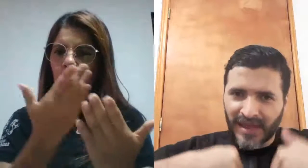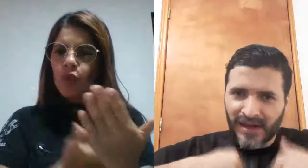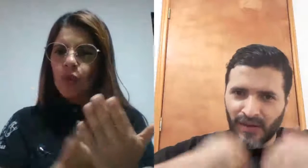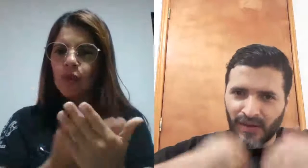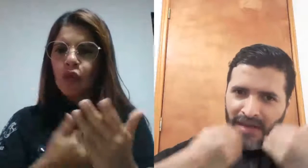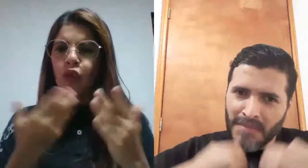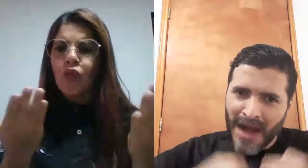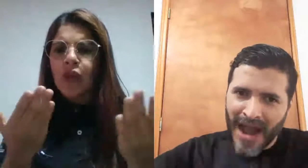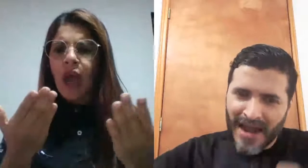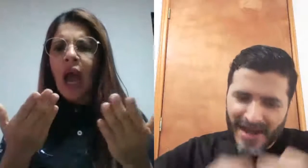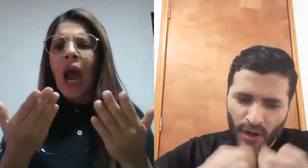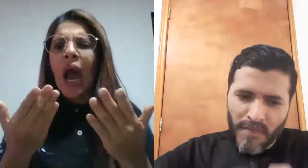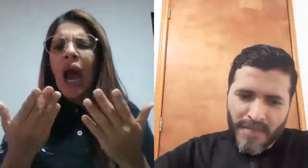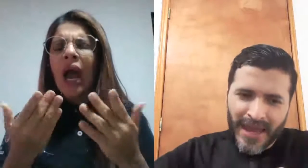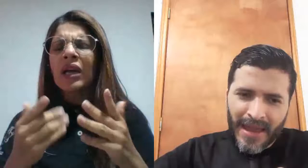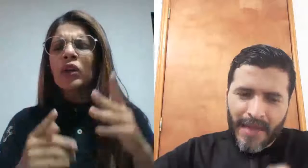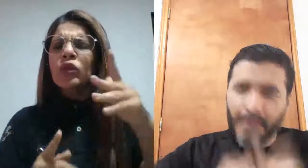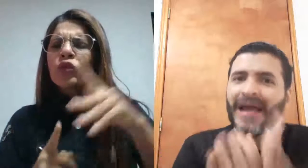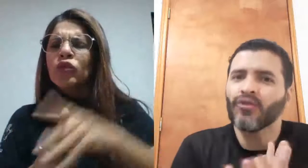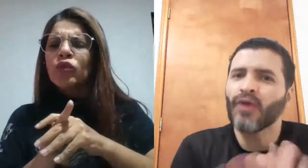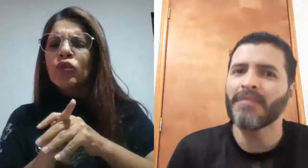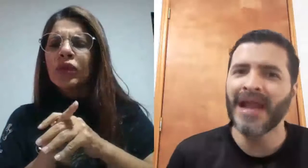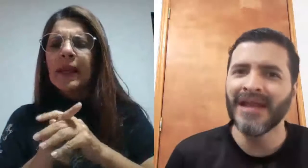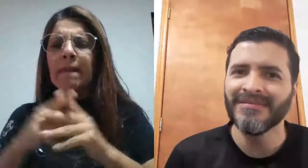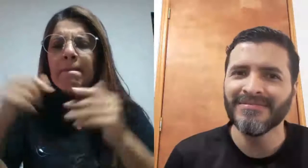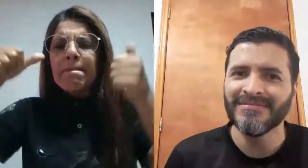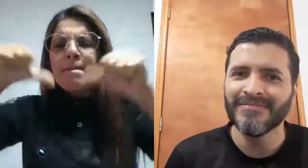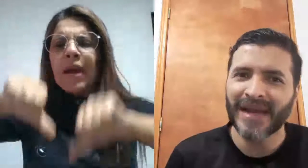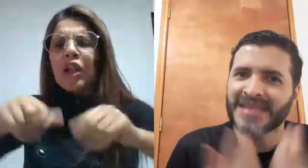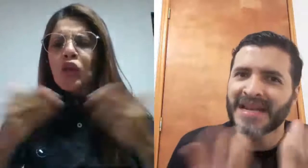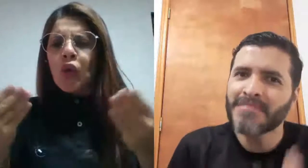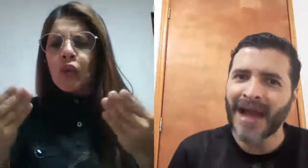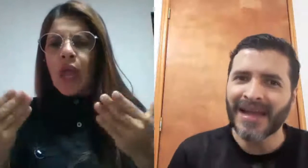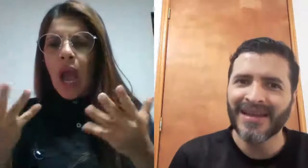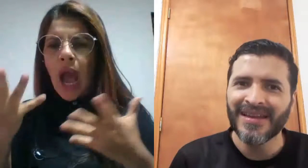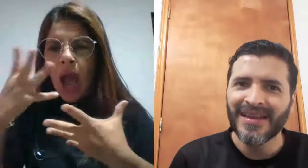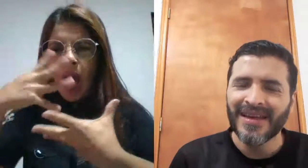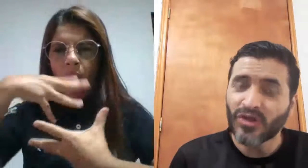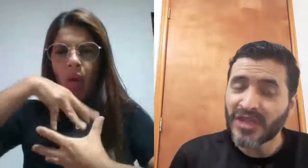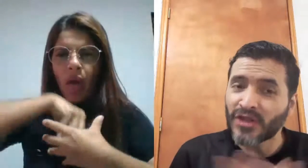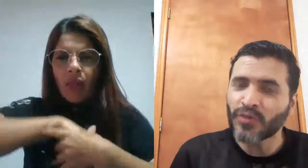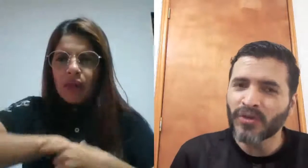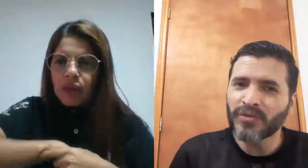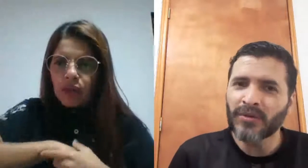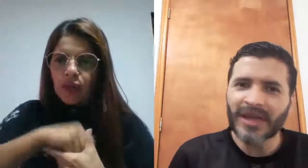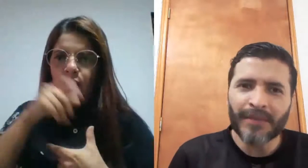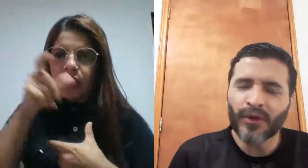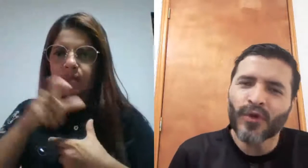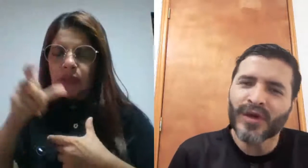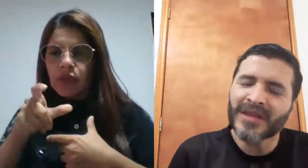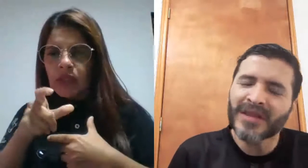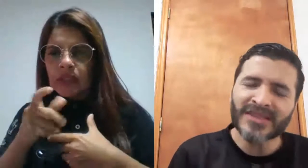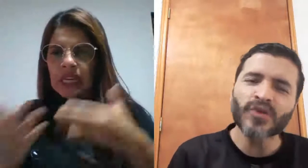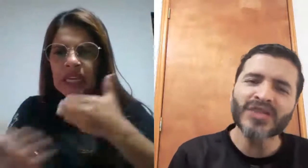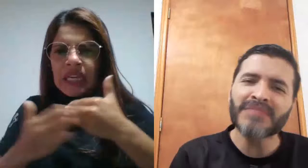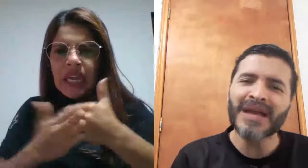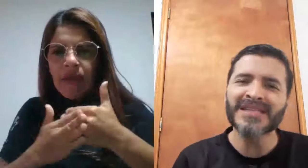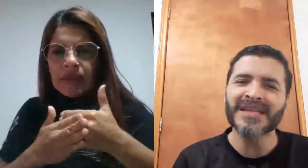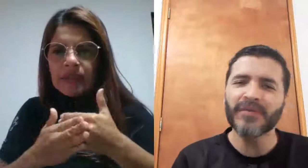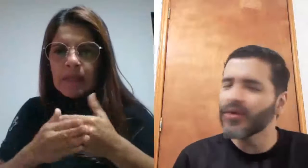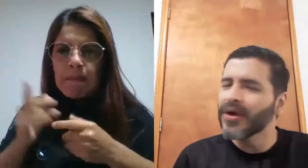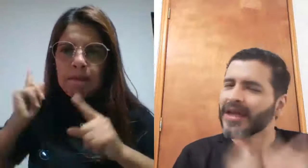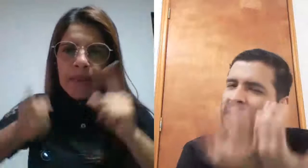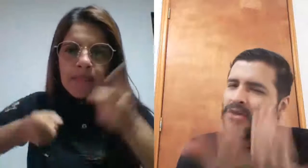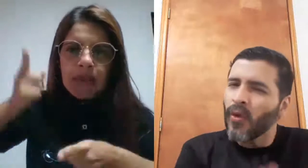origen interno en el hombre para actuar mal, para hacer el mal. Entonces ahí nos podemos preguntar por qué ocurren tantas